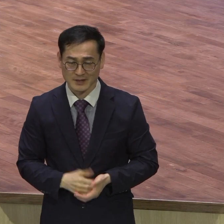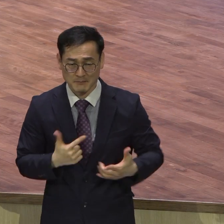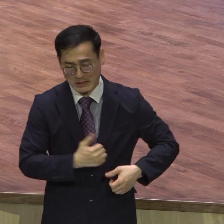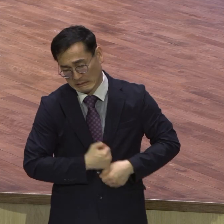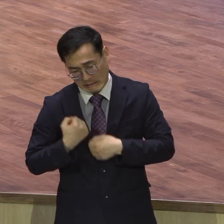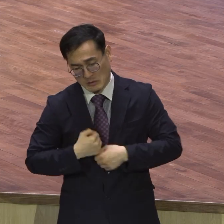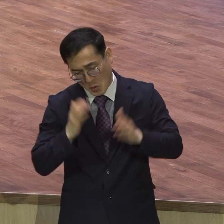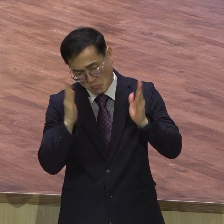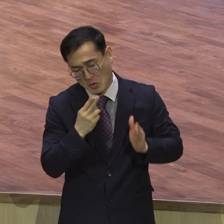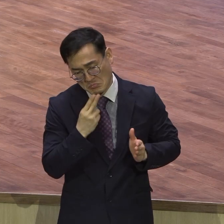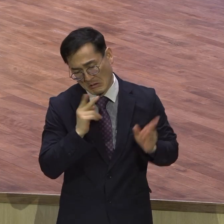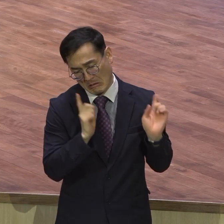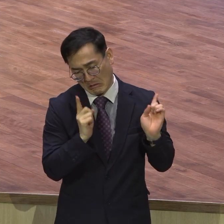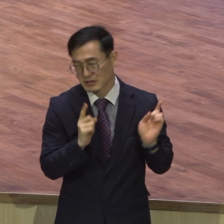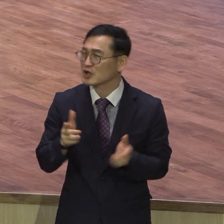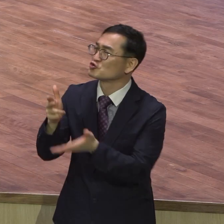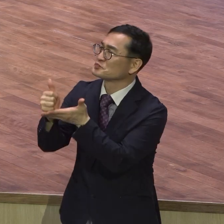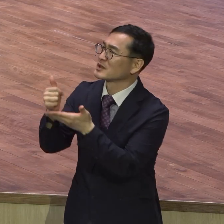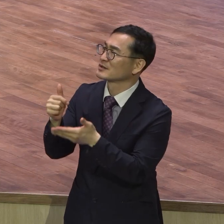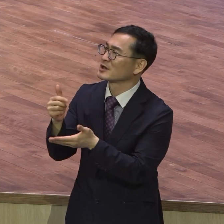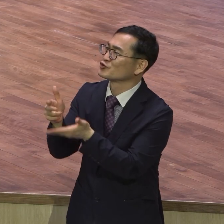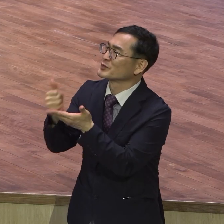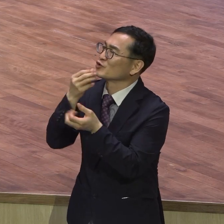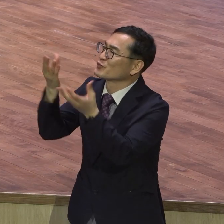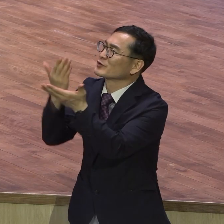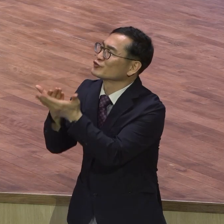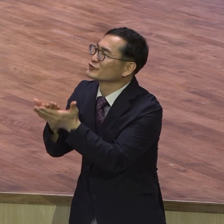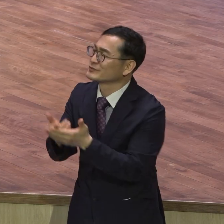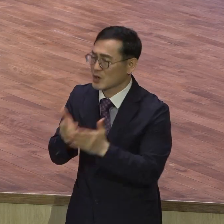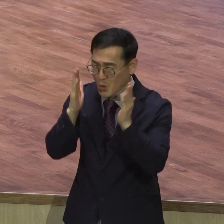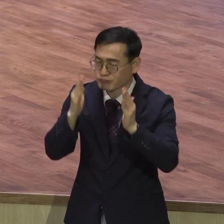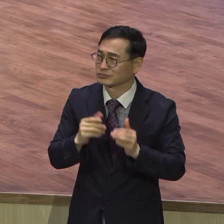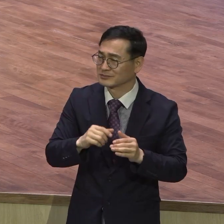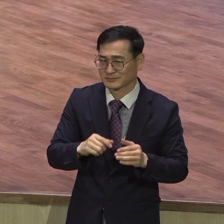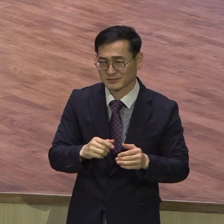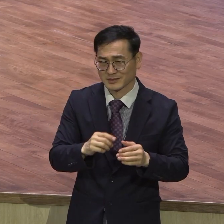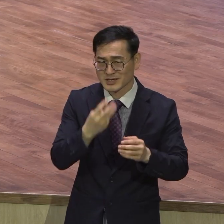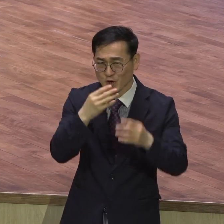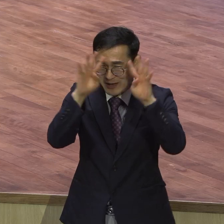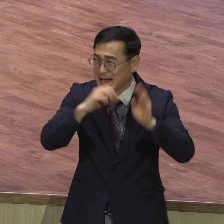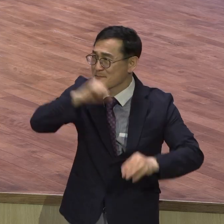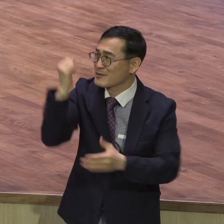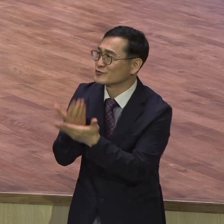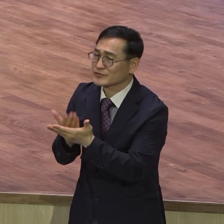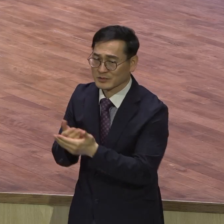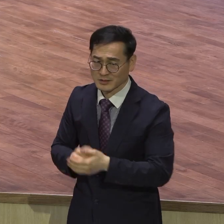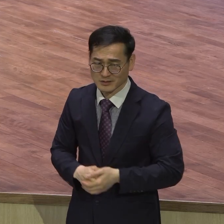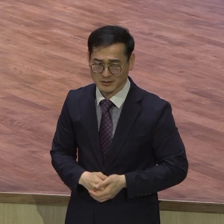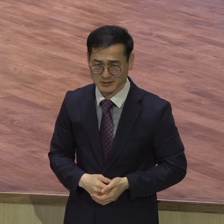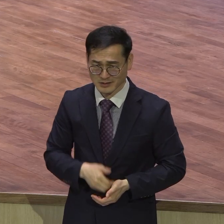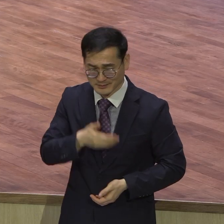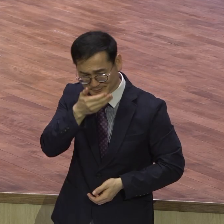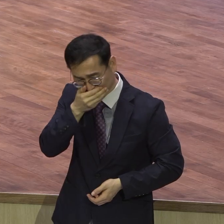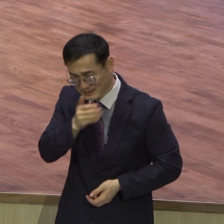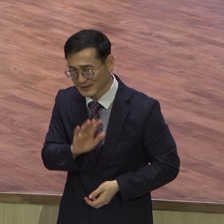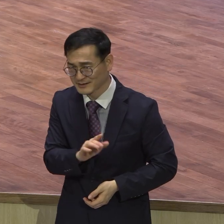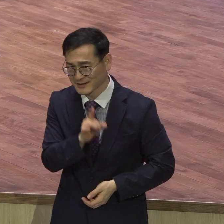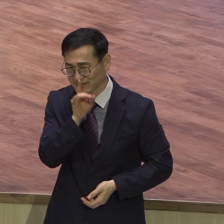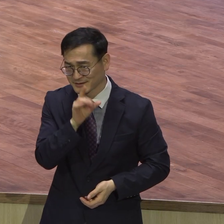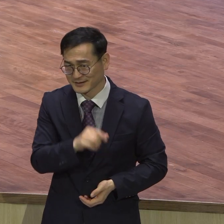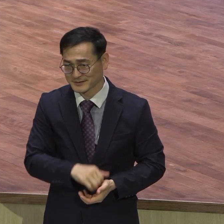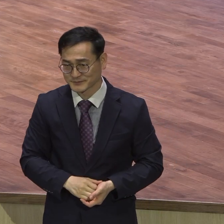매일 자면 하자고 매일 놀면서 주의와 축복하자 뭘 축복해야죠 하나님 그런 분 아니예요 뭐라 그러십니까 심지도